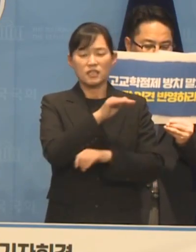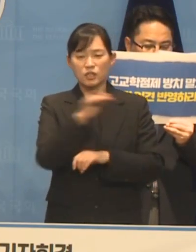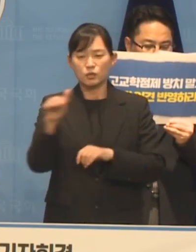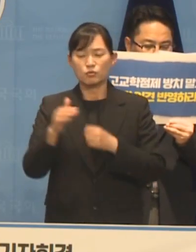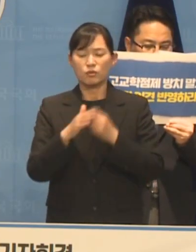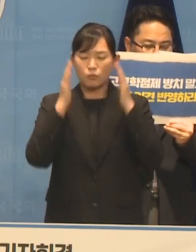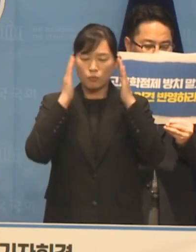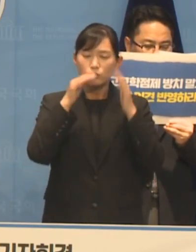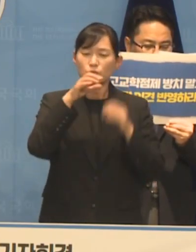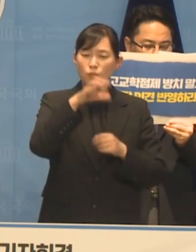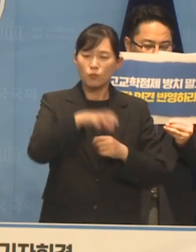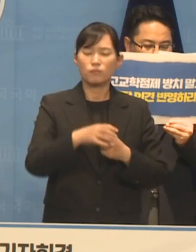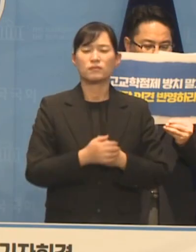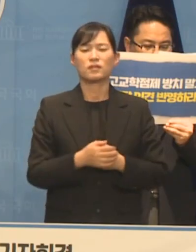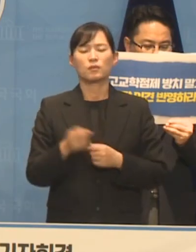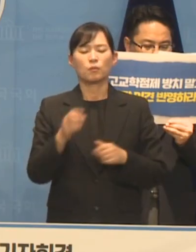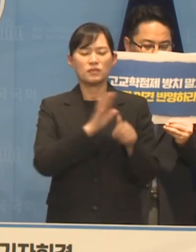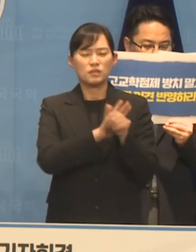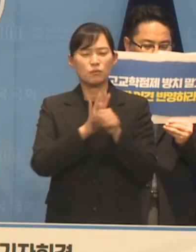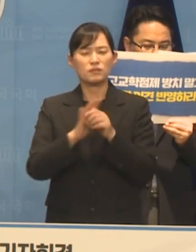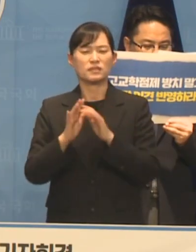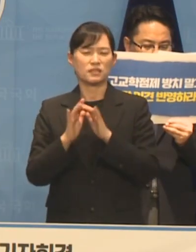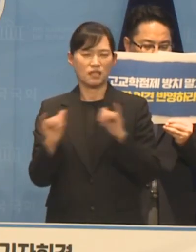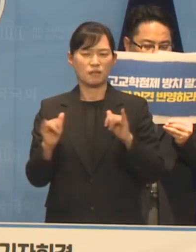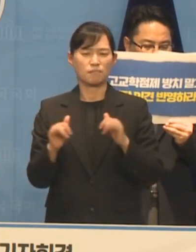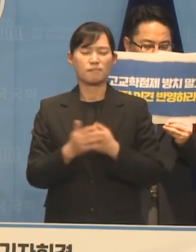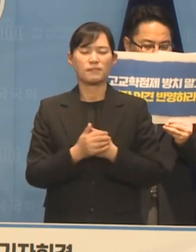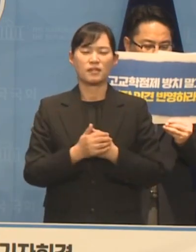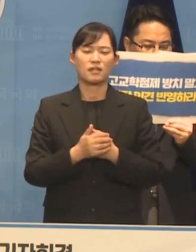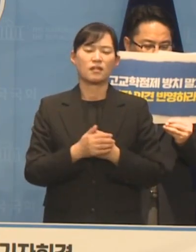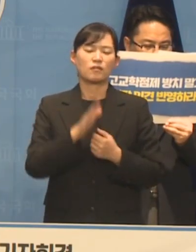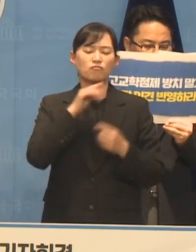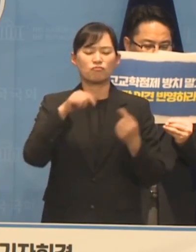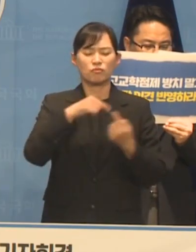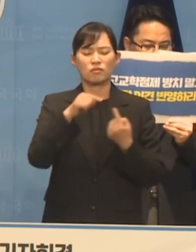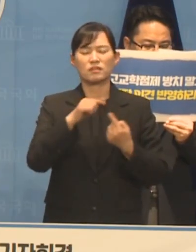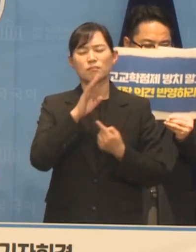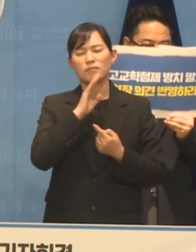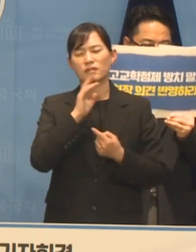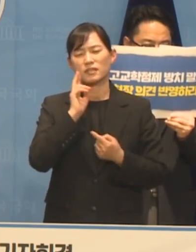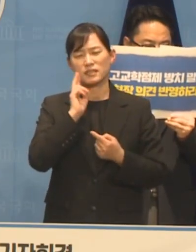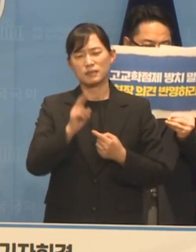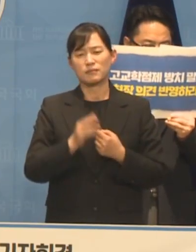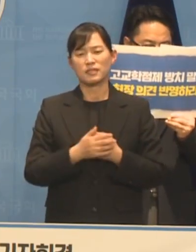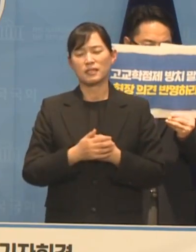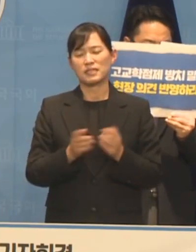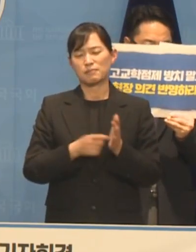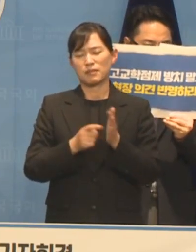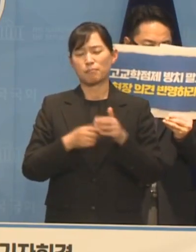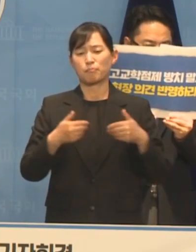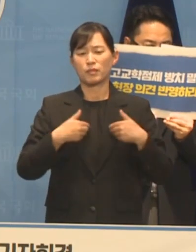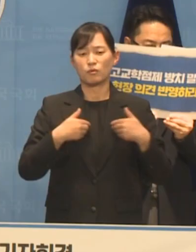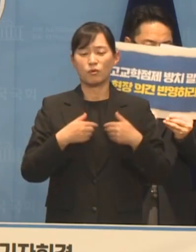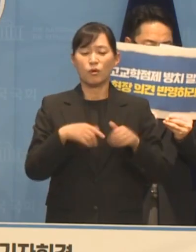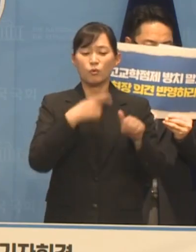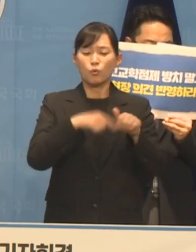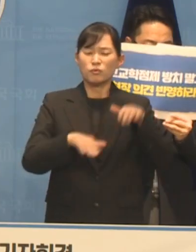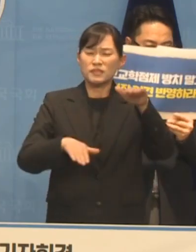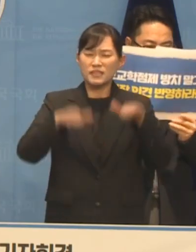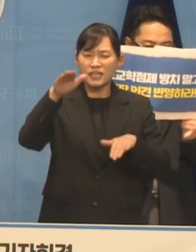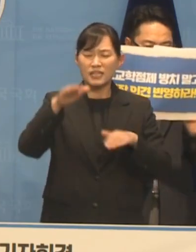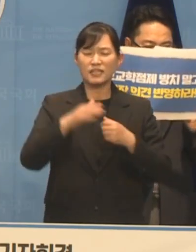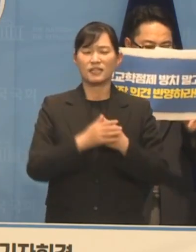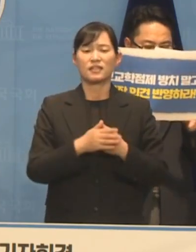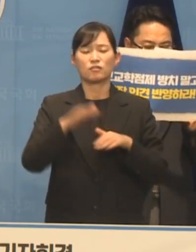공간의 유연화, 지원 인력의 탄력적 운용이 시급합니다. 끝으로 교육 격차 해소와 정책